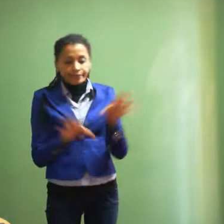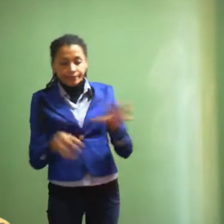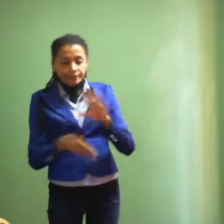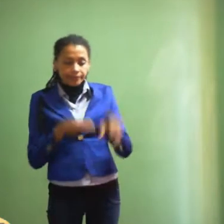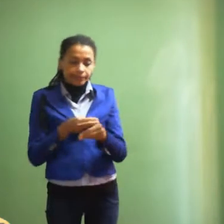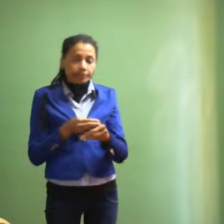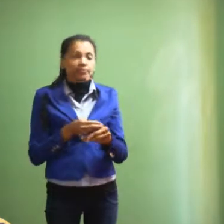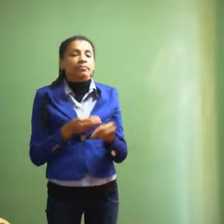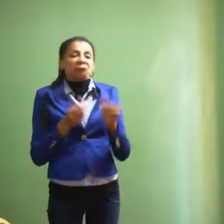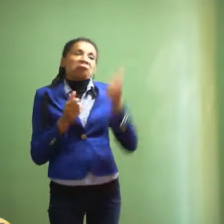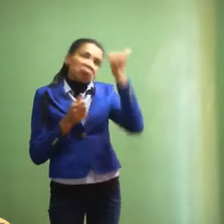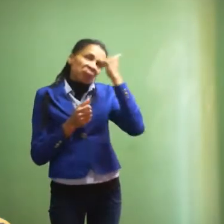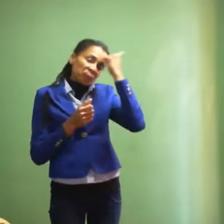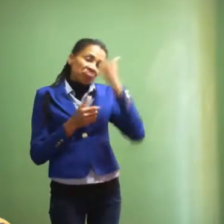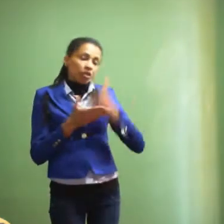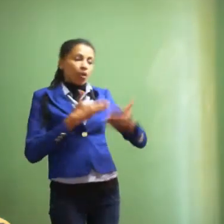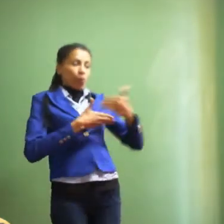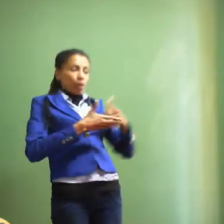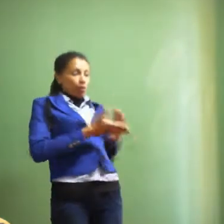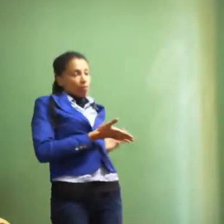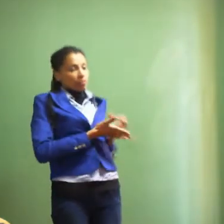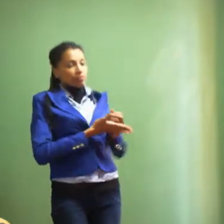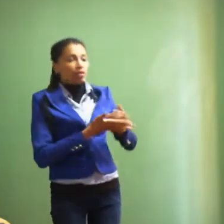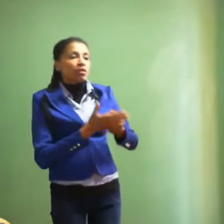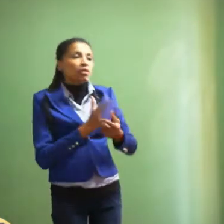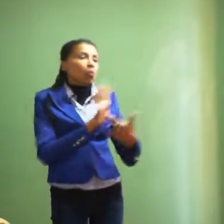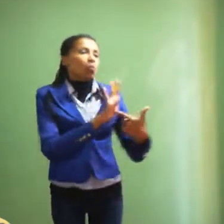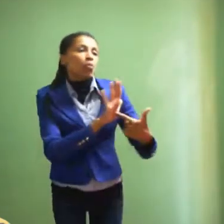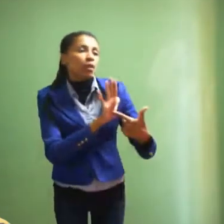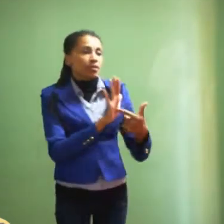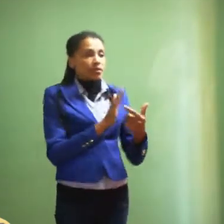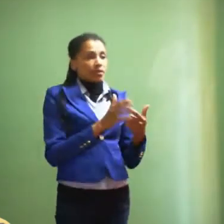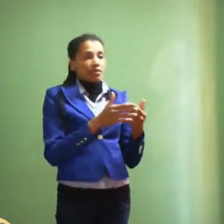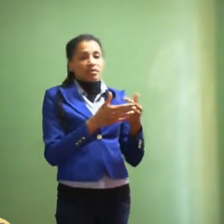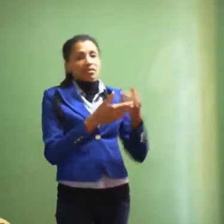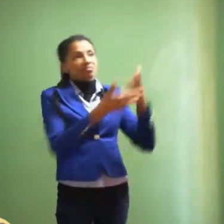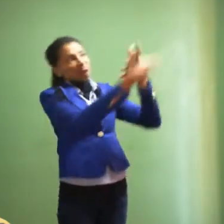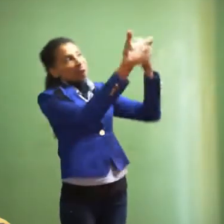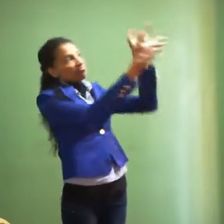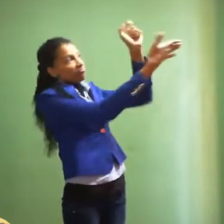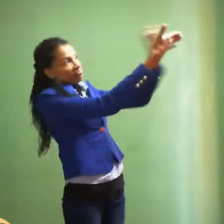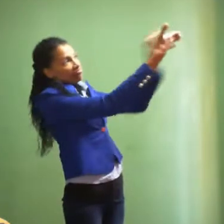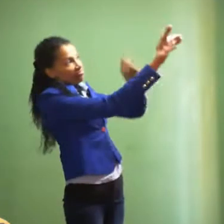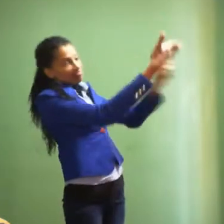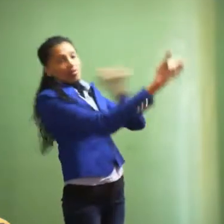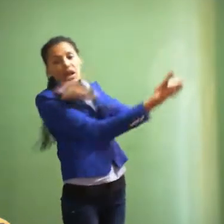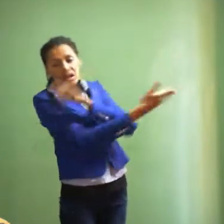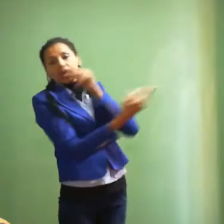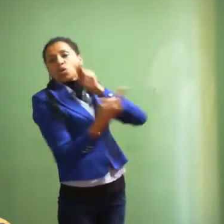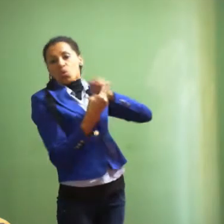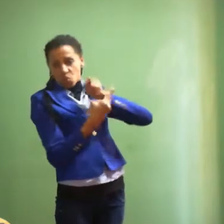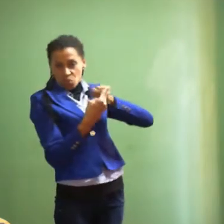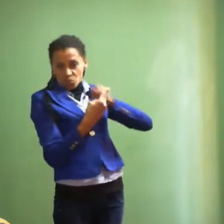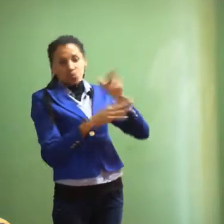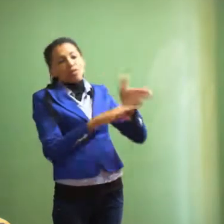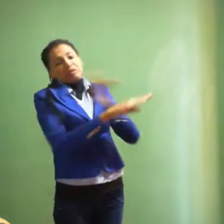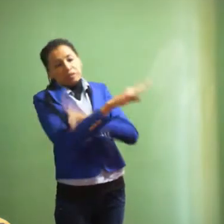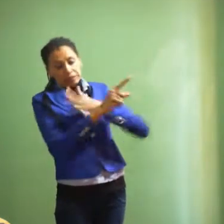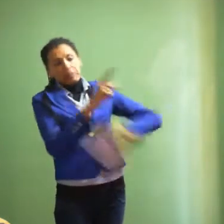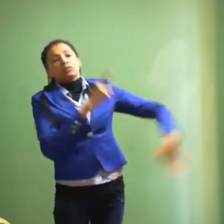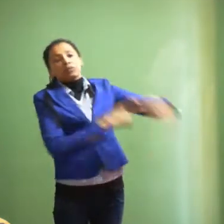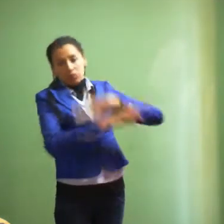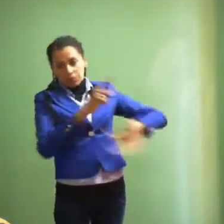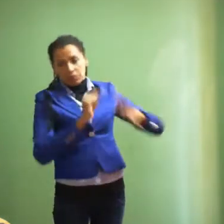va retomando el tema, lo va copiando en el tablero, como decíamos antes, eso ya tiene un sentido distinto, porque ya